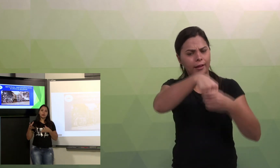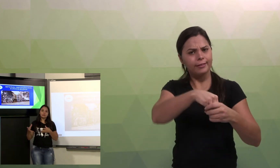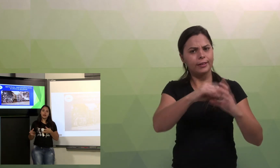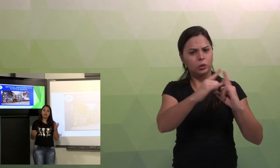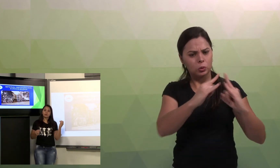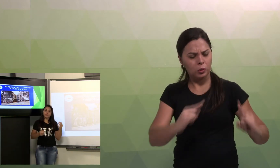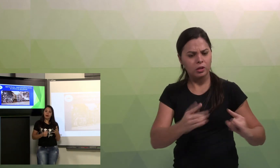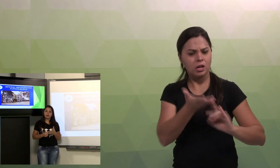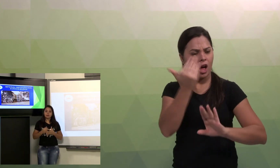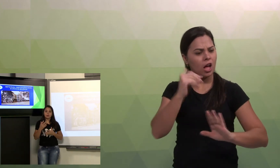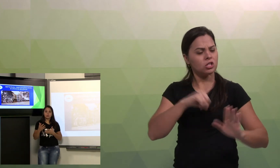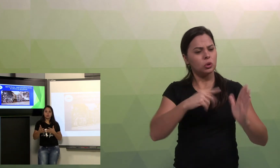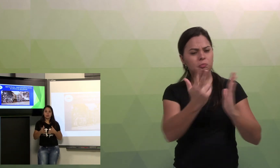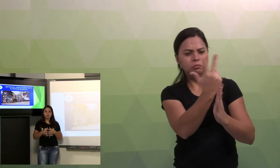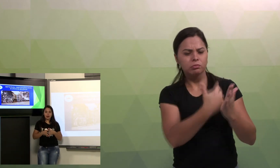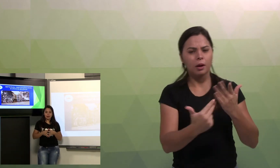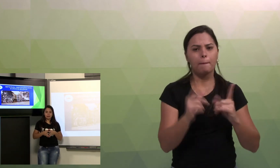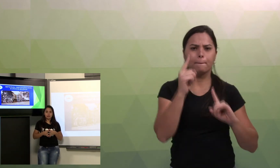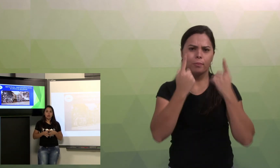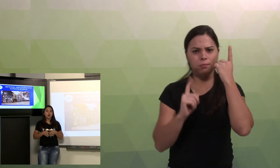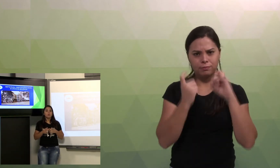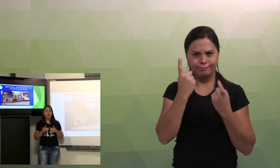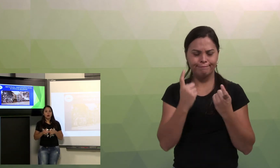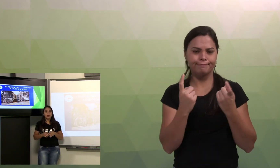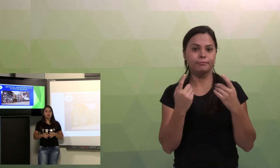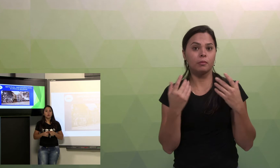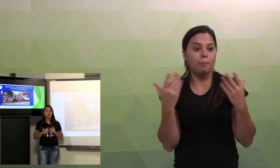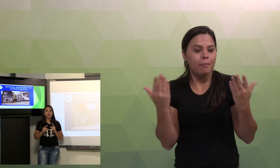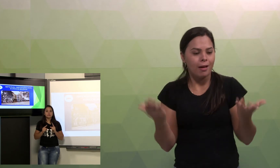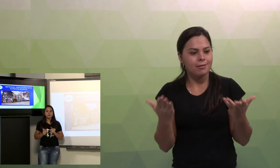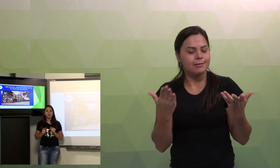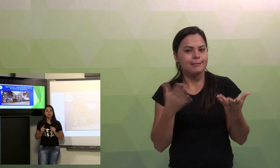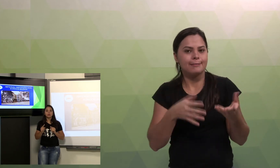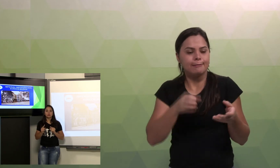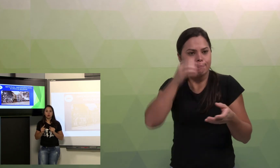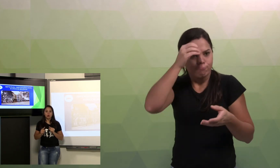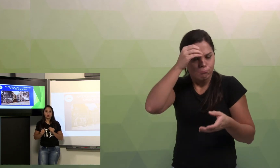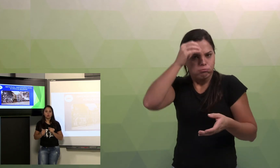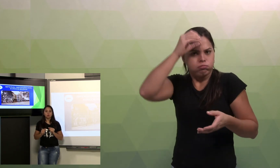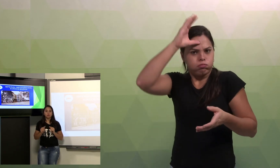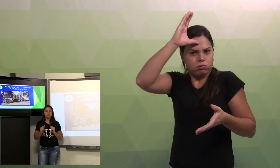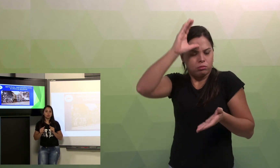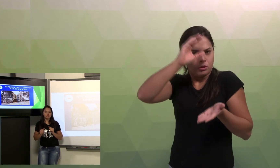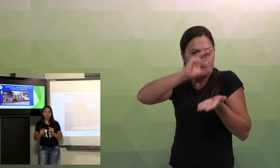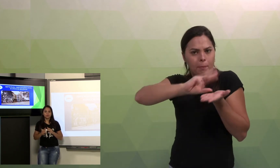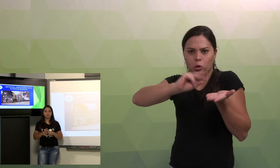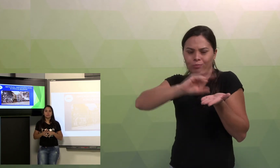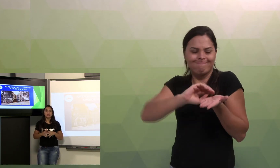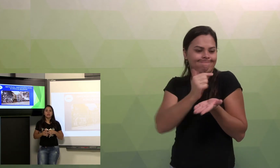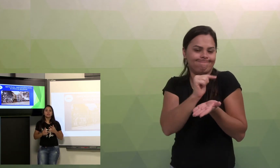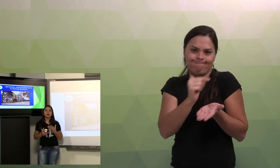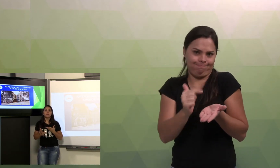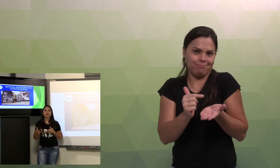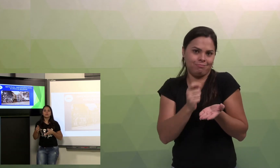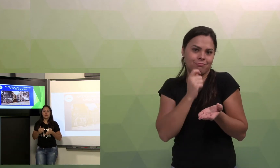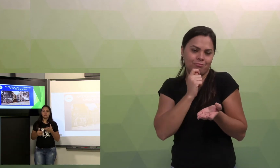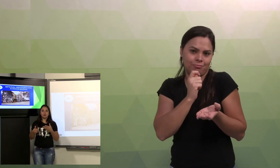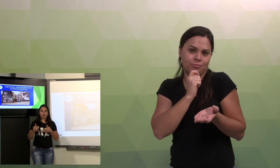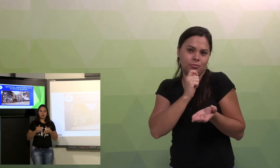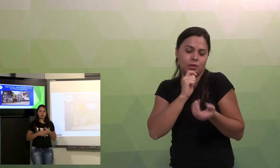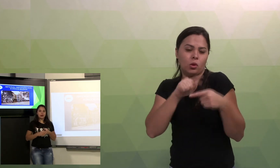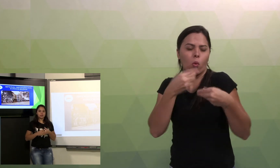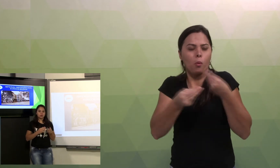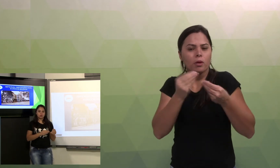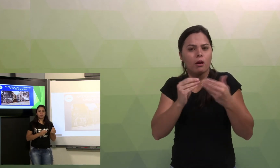aulas tinham desenhos, imagens, expressões faciais. Porém, o conhecimento metodológico não tinha. Então, o